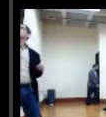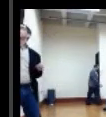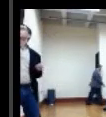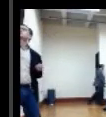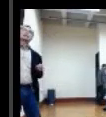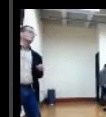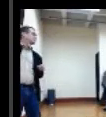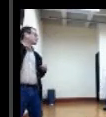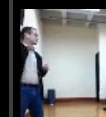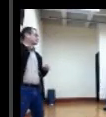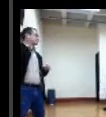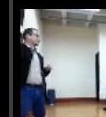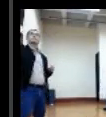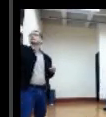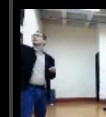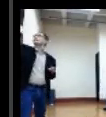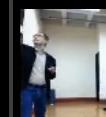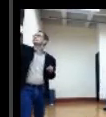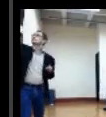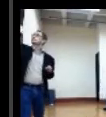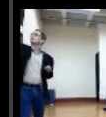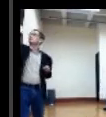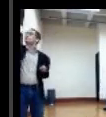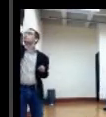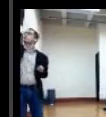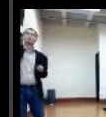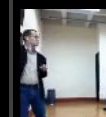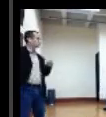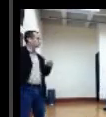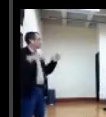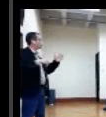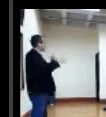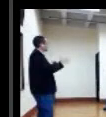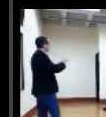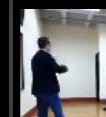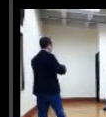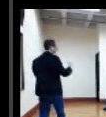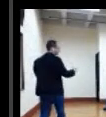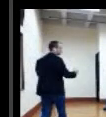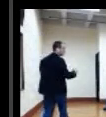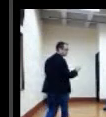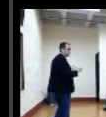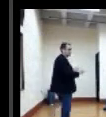de frecuencia no dio altos contrastes como pretendíamos, y aún las que más